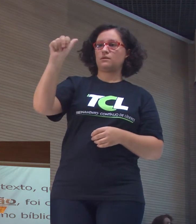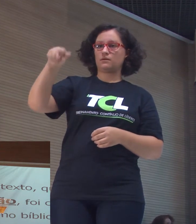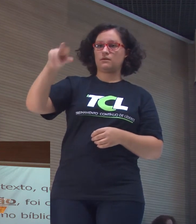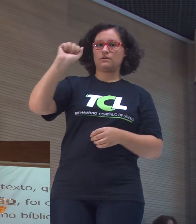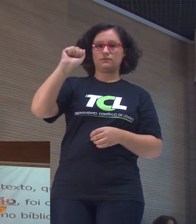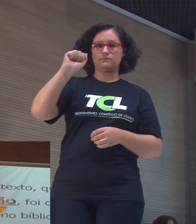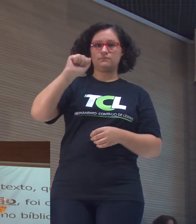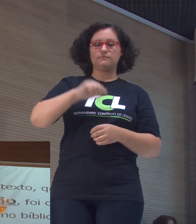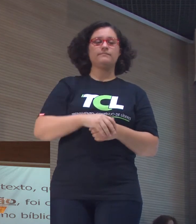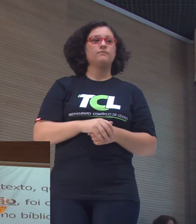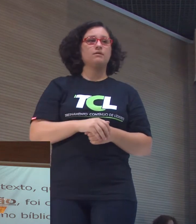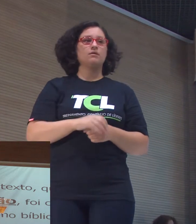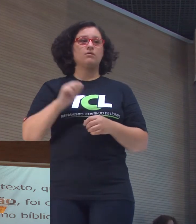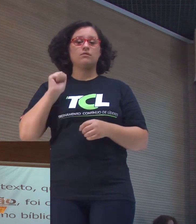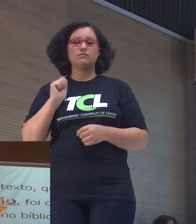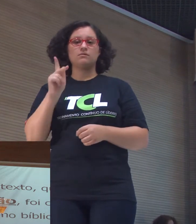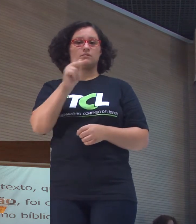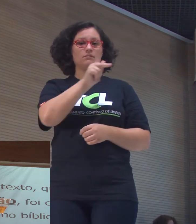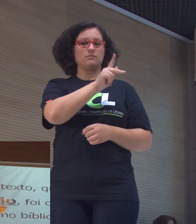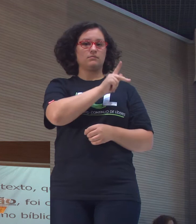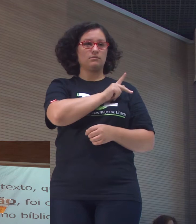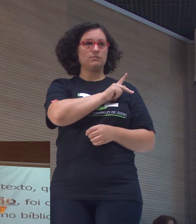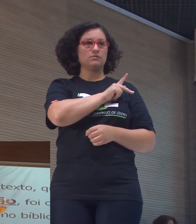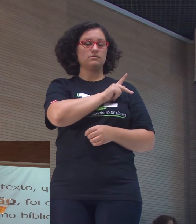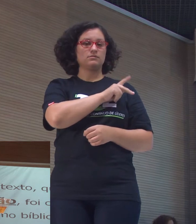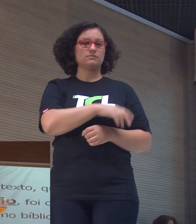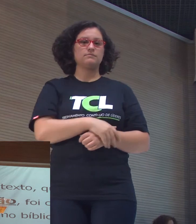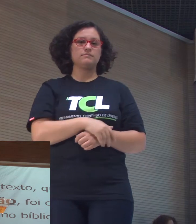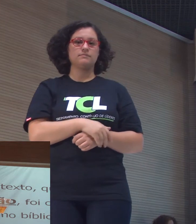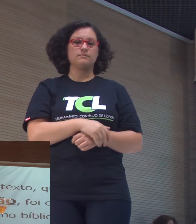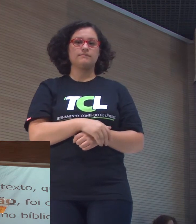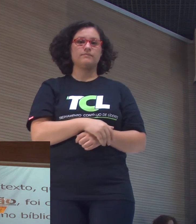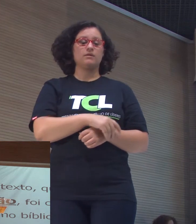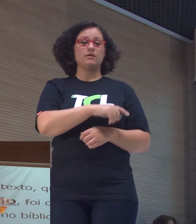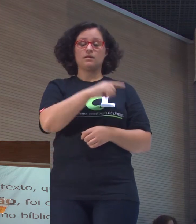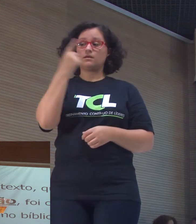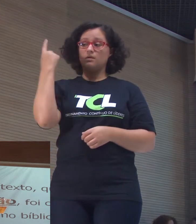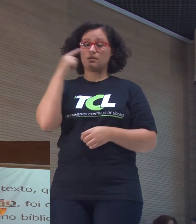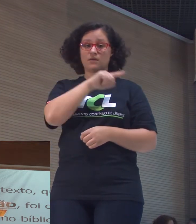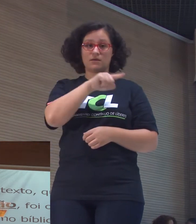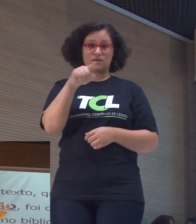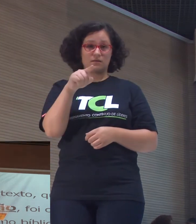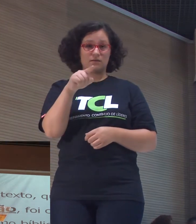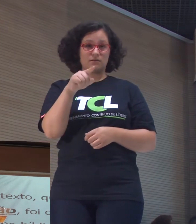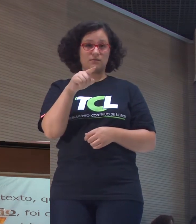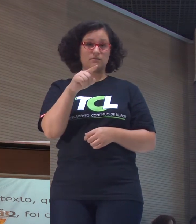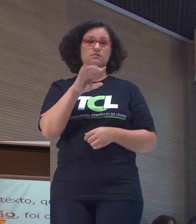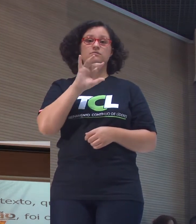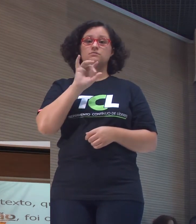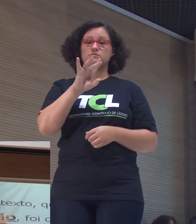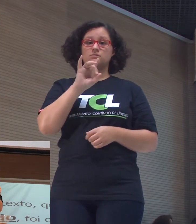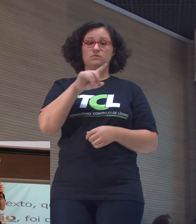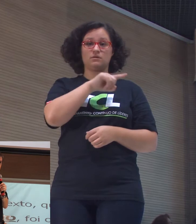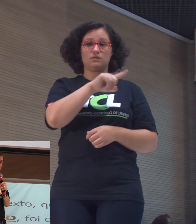Esses apóstolos, aqueles apóstolos, os da Bíblia, foram os únicos que tinham autoridade para criar